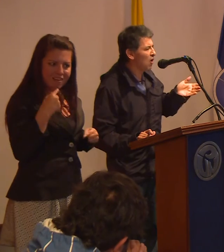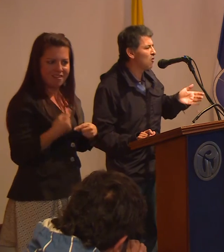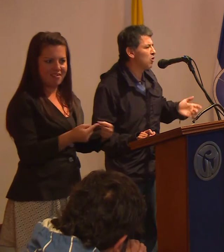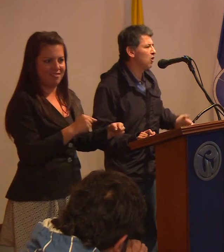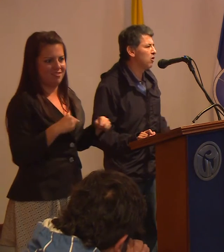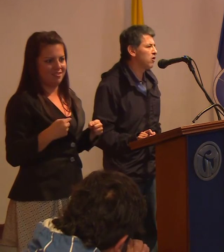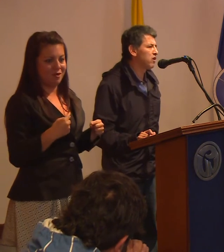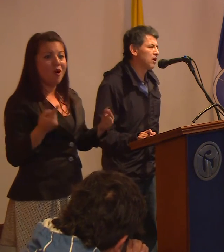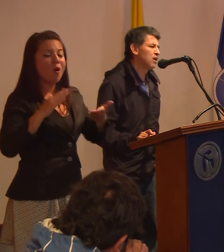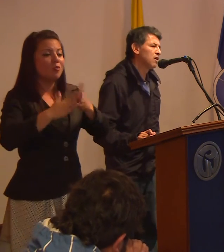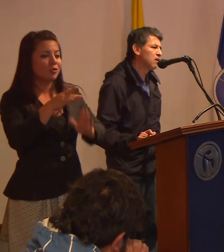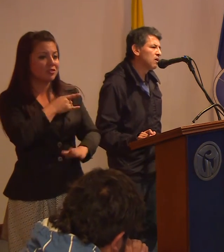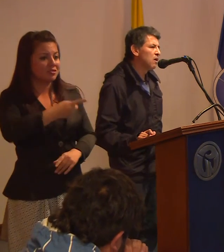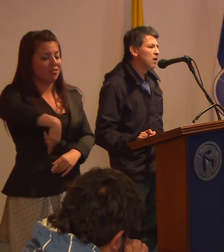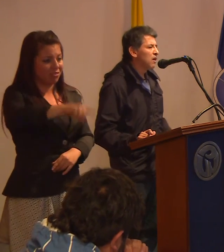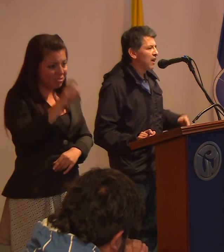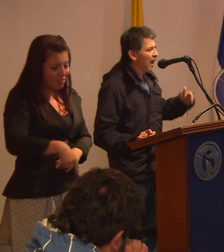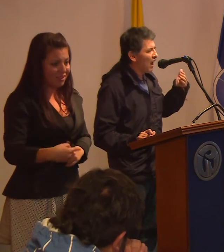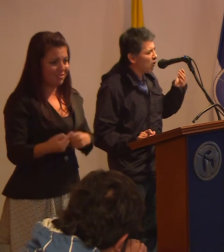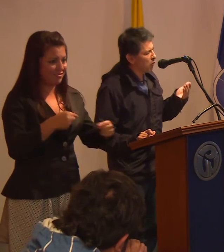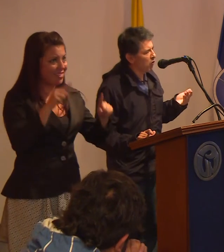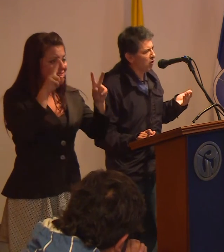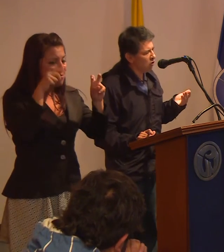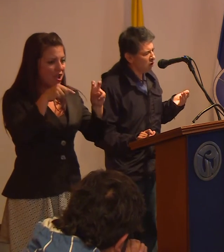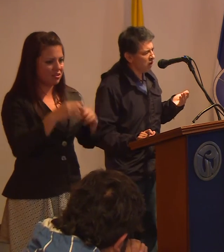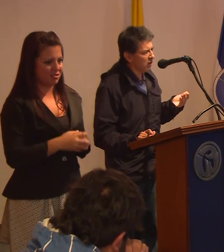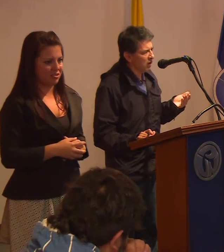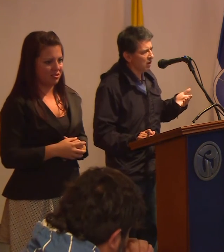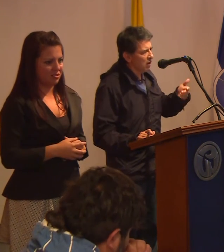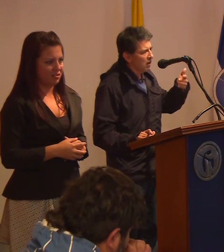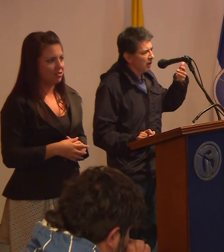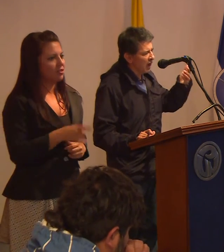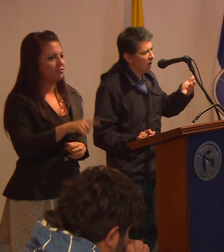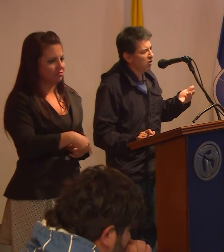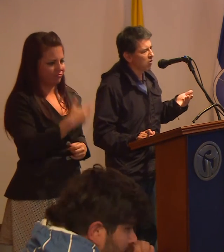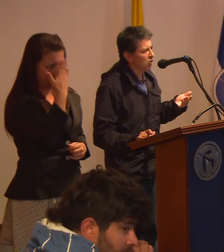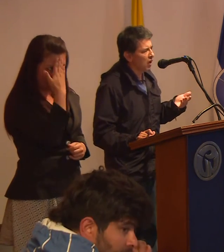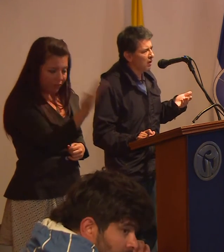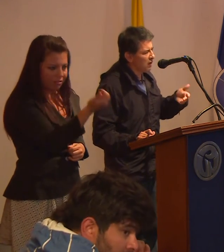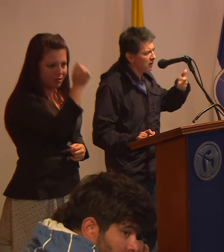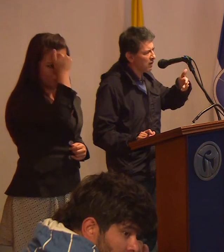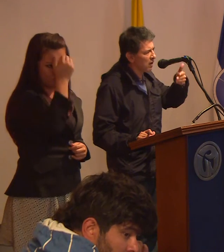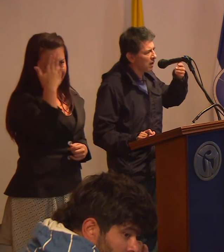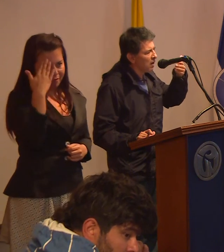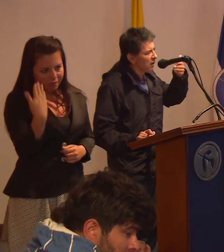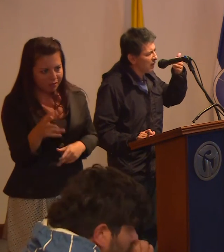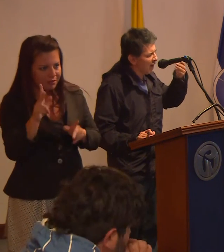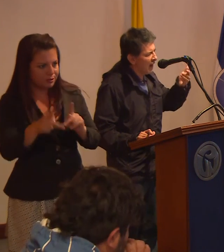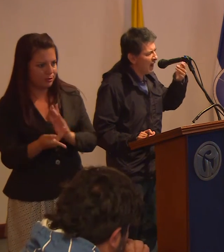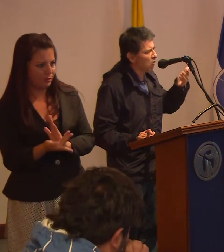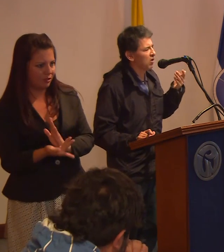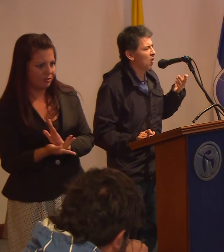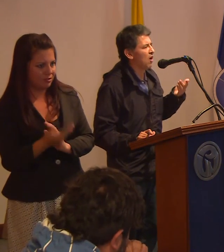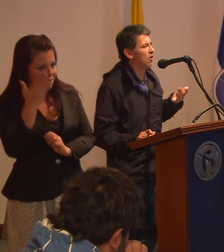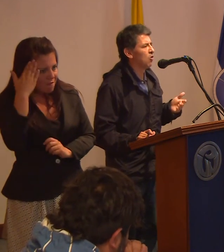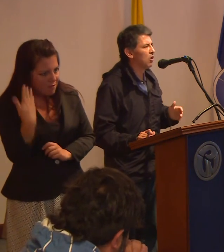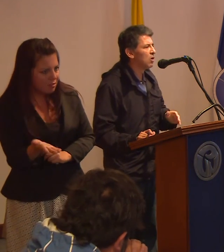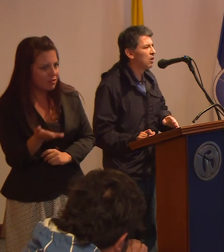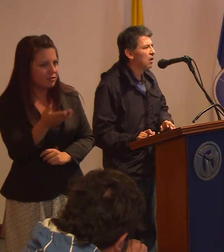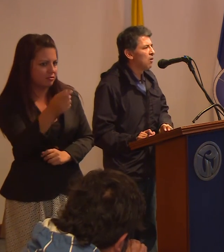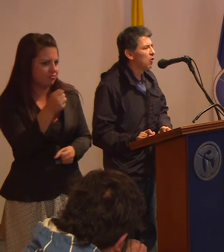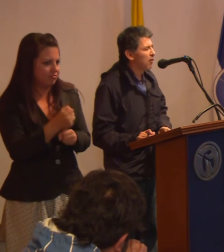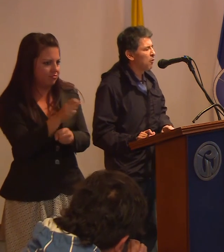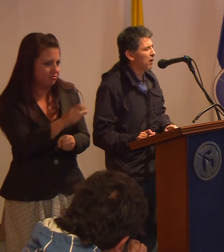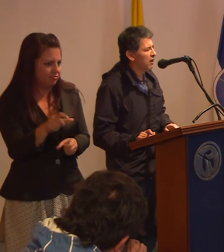a toda la comunidad universitaria, de cara a los profesores, de cara a los estudiantes, de cara a los